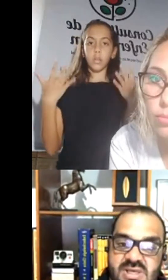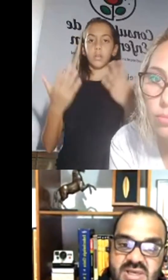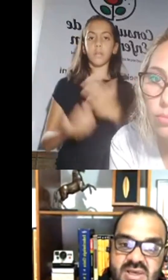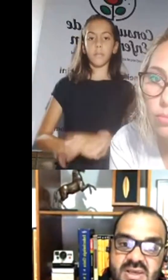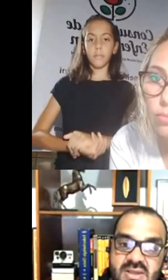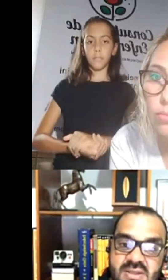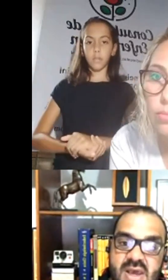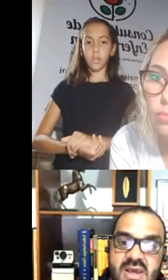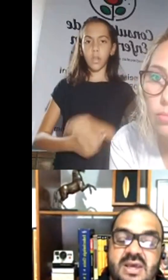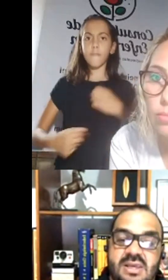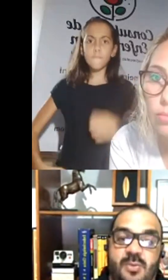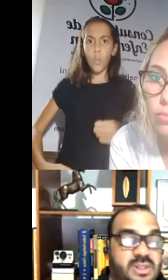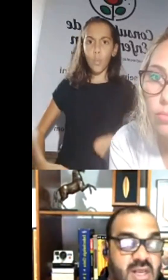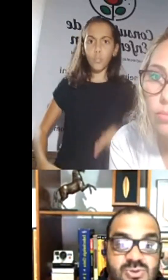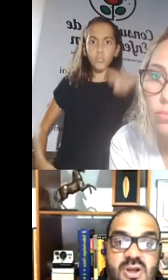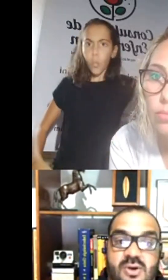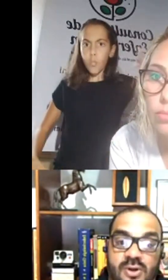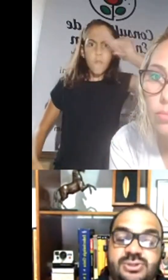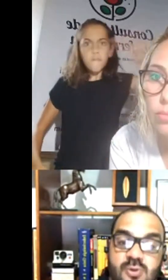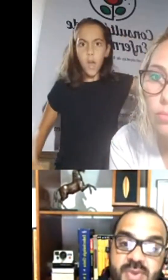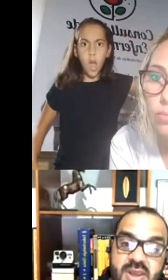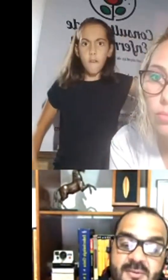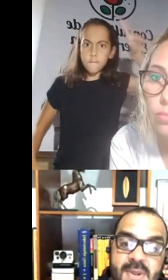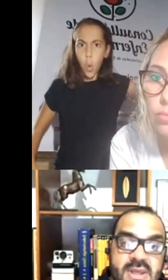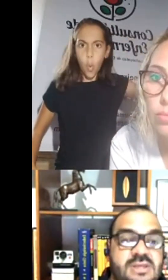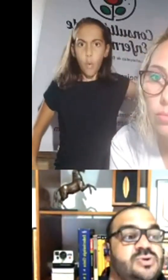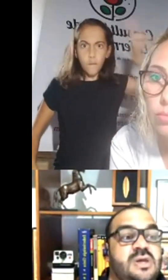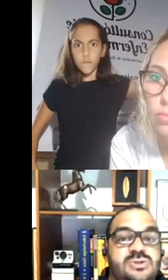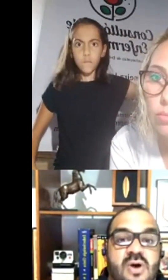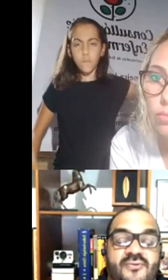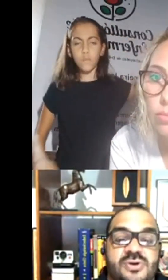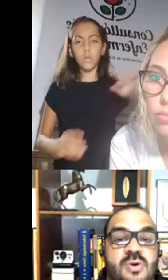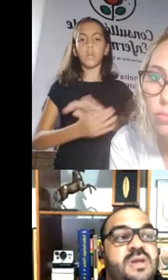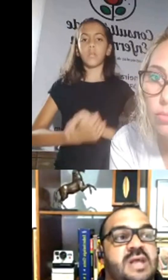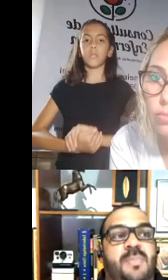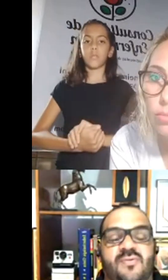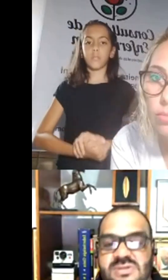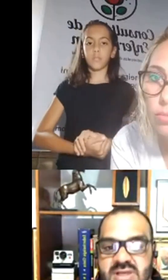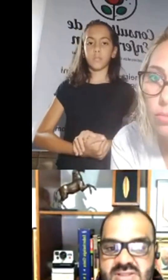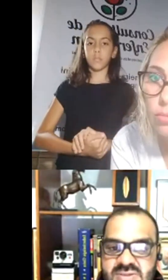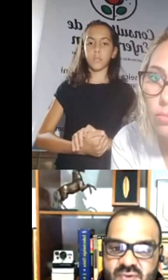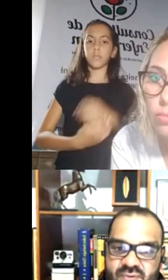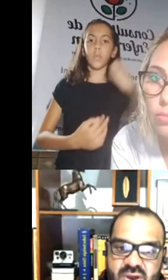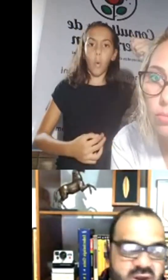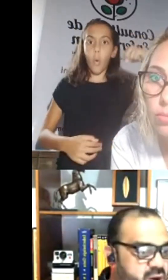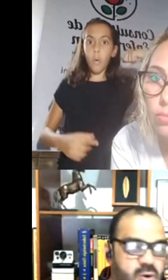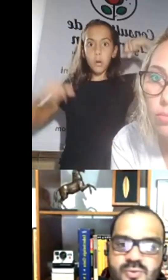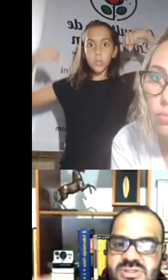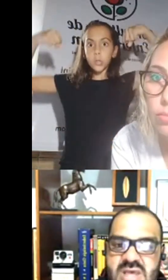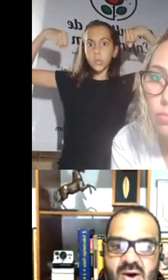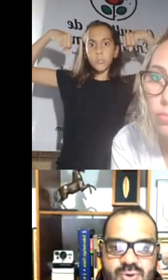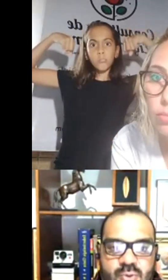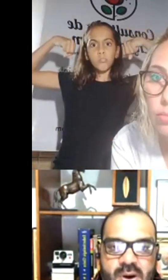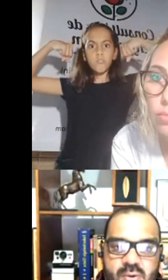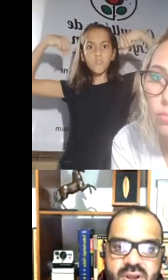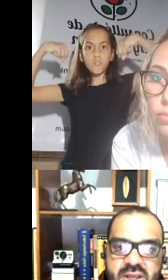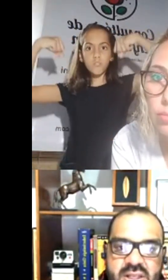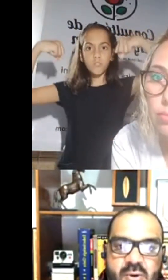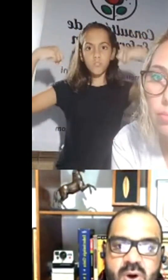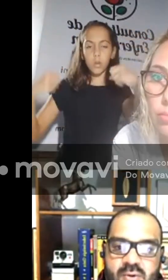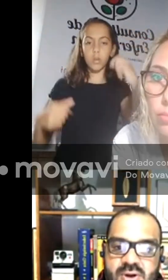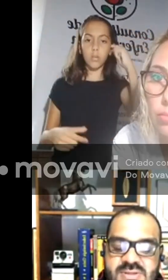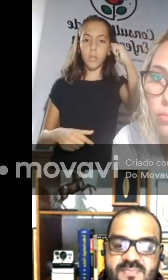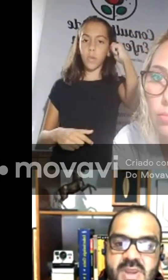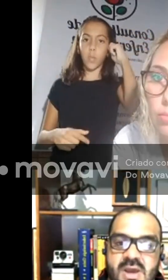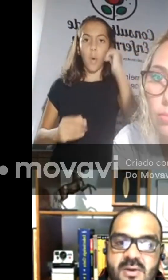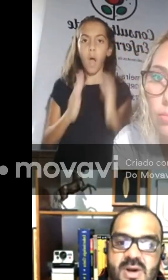força né, e aumentar a sua glicose, subir e sua força aumentar para você desenvolver ou um salto, uma corrida,